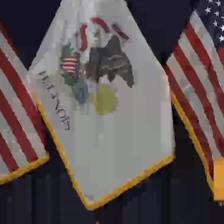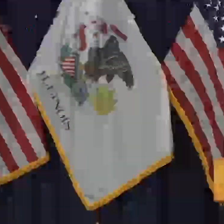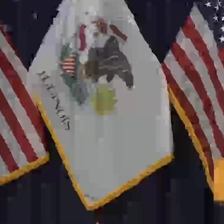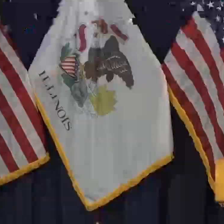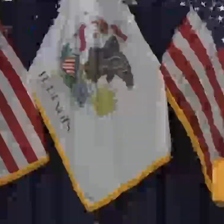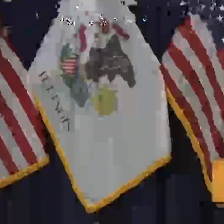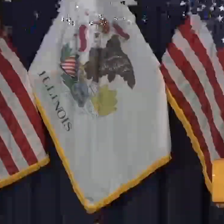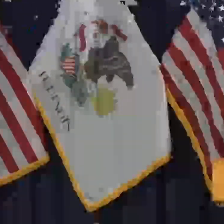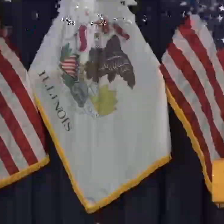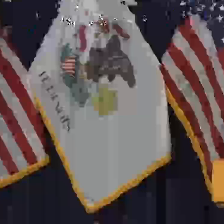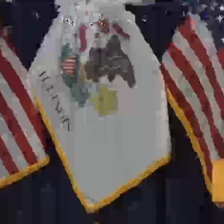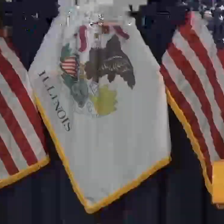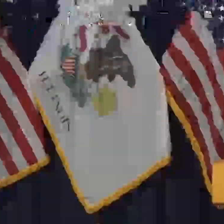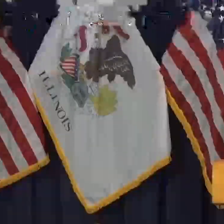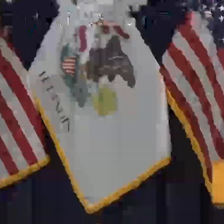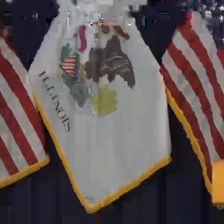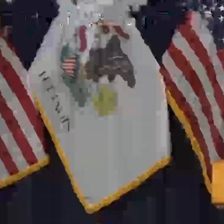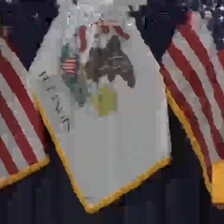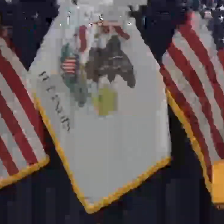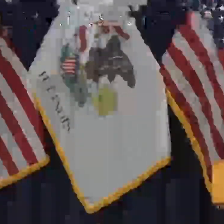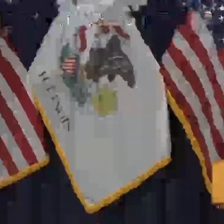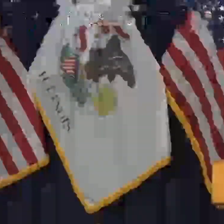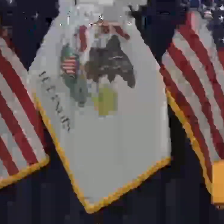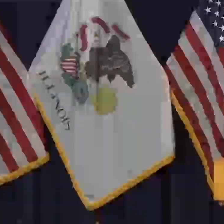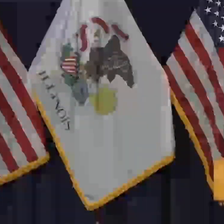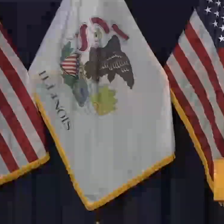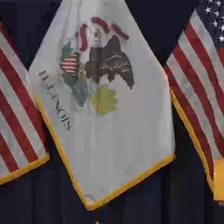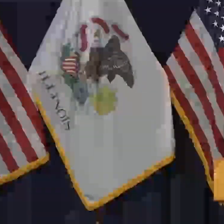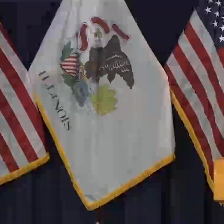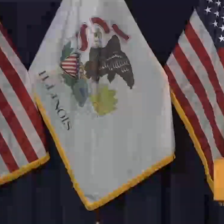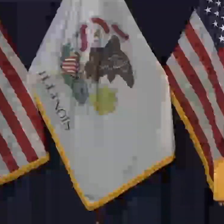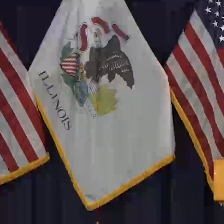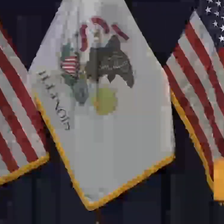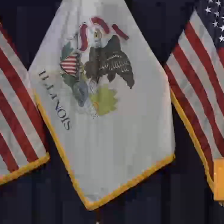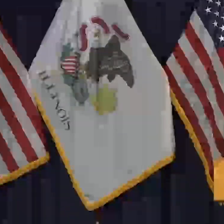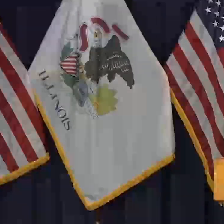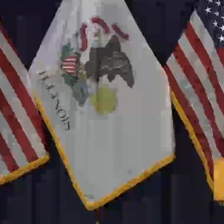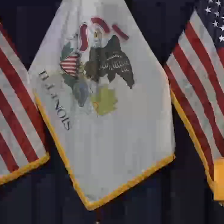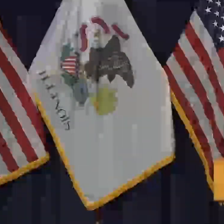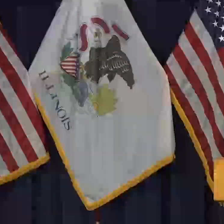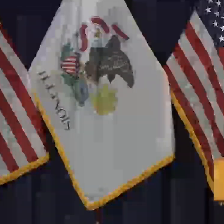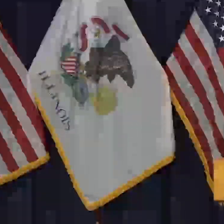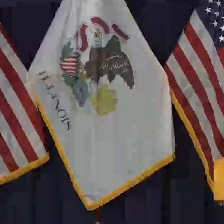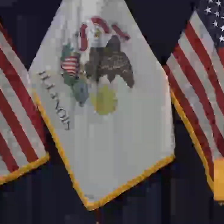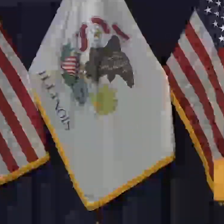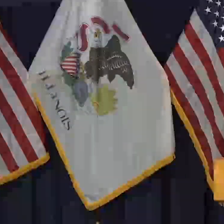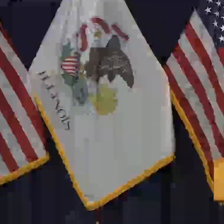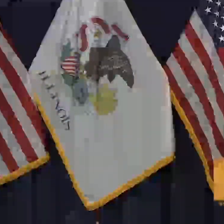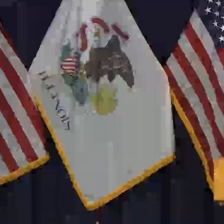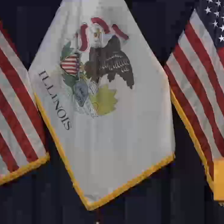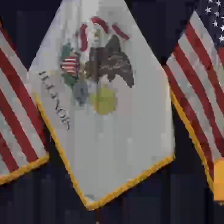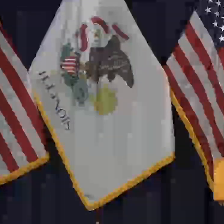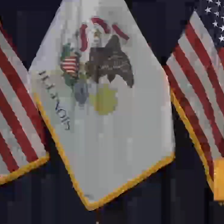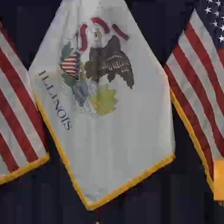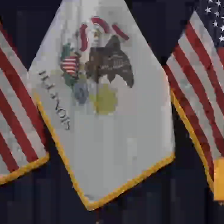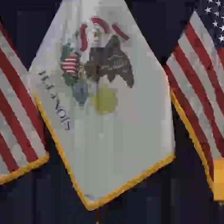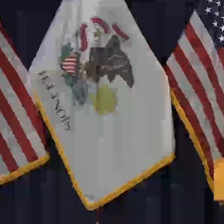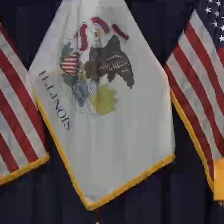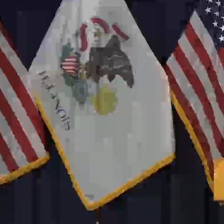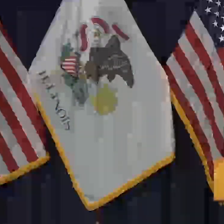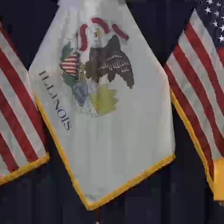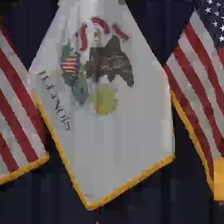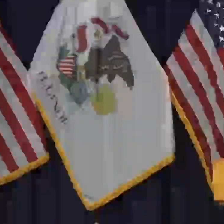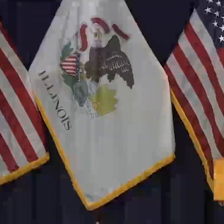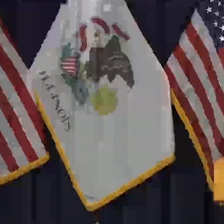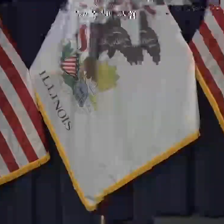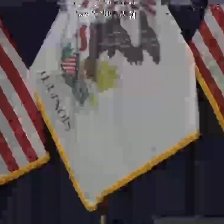capacidad de pagar, no tener seguro de salud o si no eres ciudadano, las pruebas COVID-19